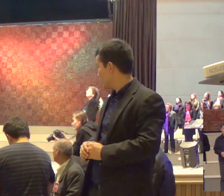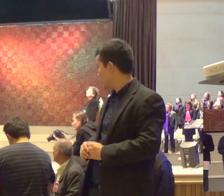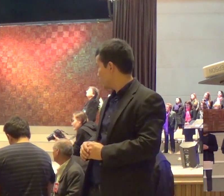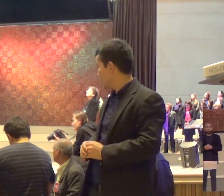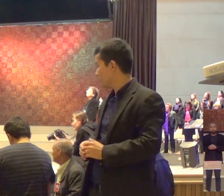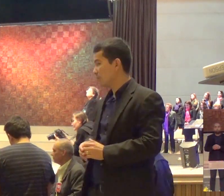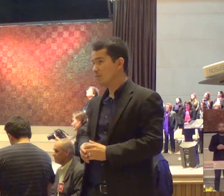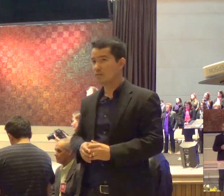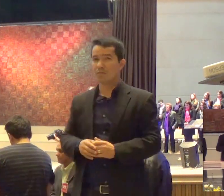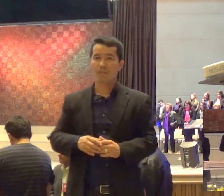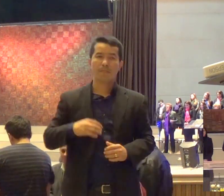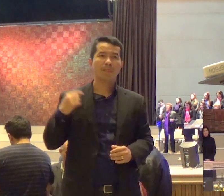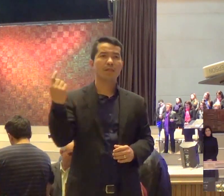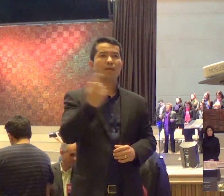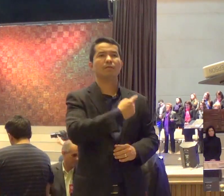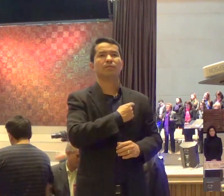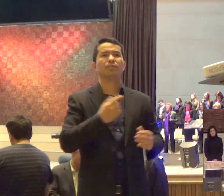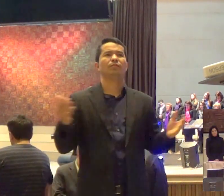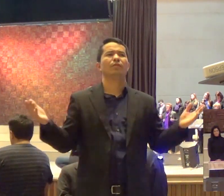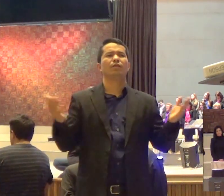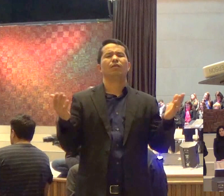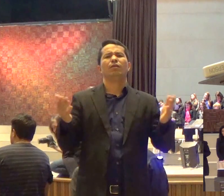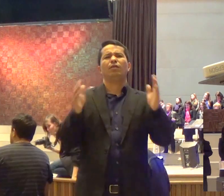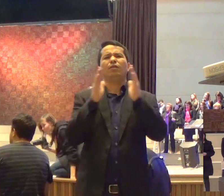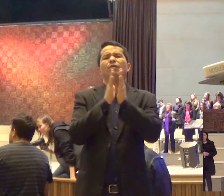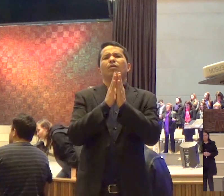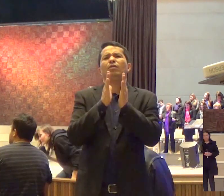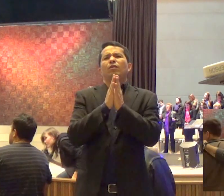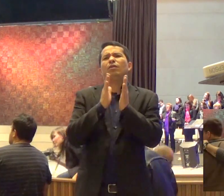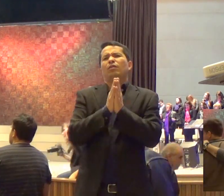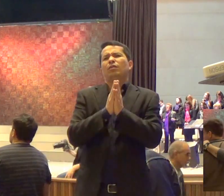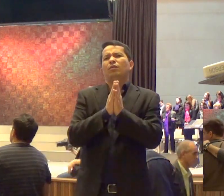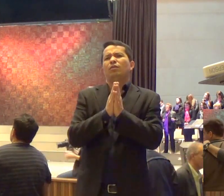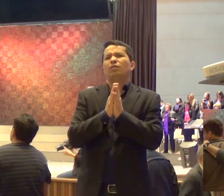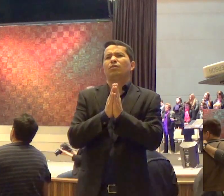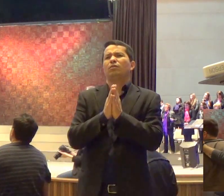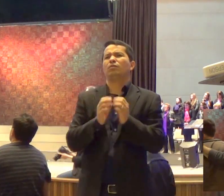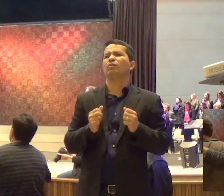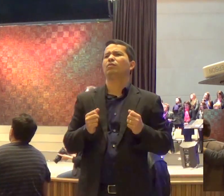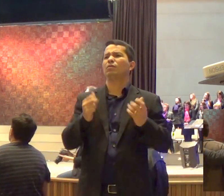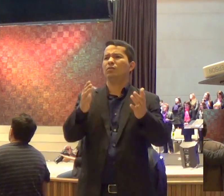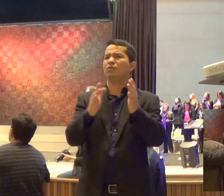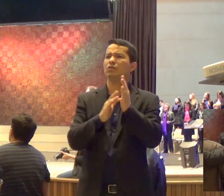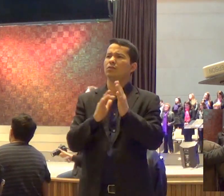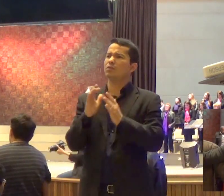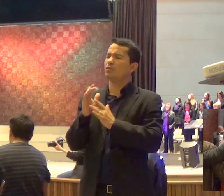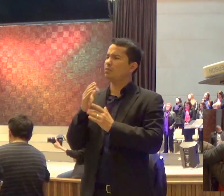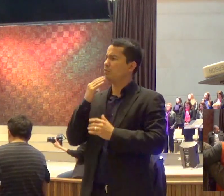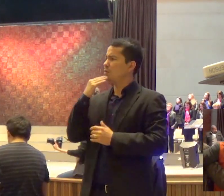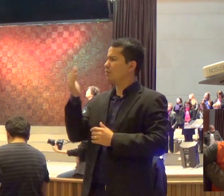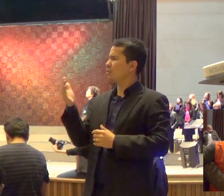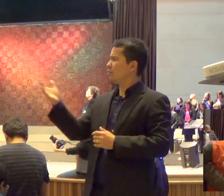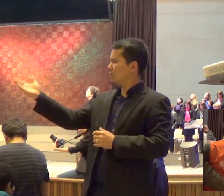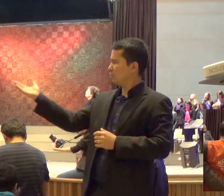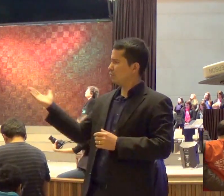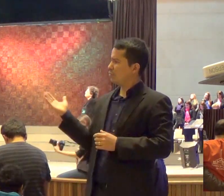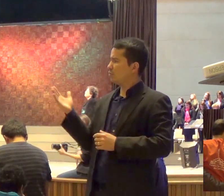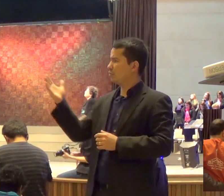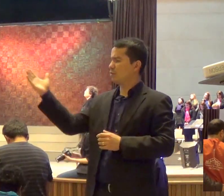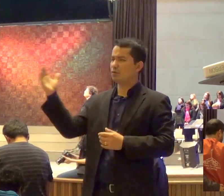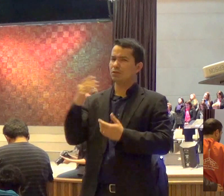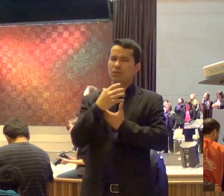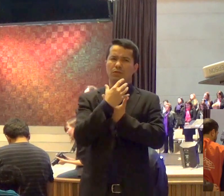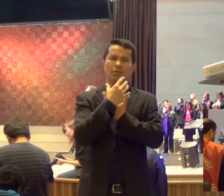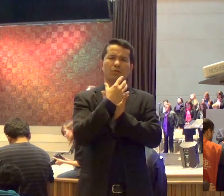vamos orar agora fazendo essa entrega Jesus quero que você Feche seus olhos e repita